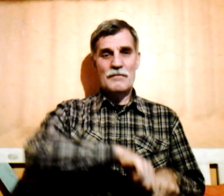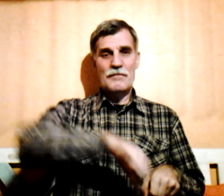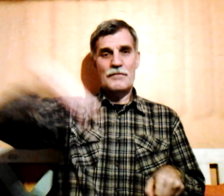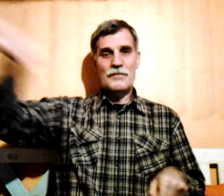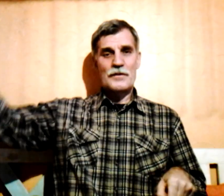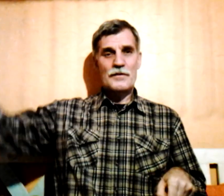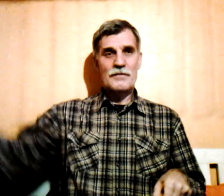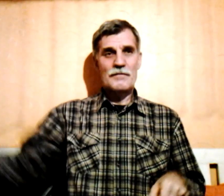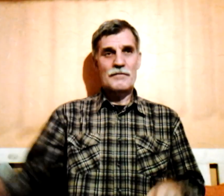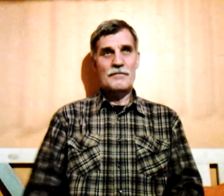Gun. Оружие.